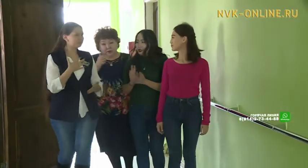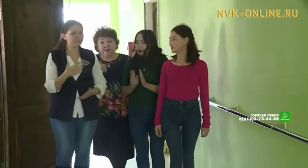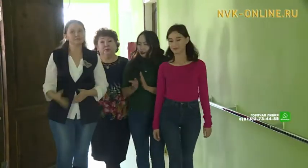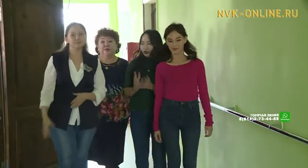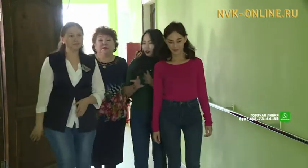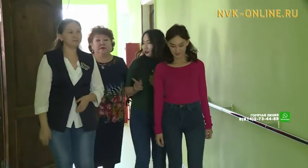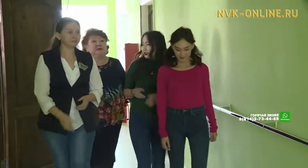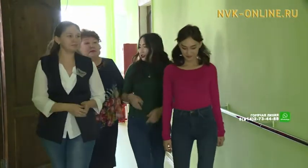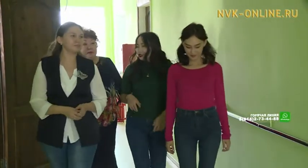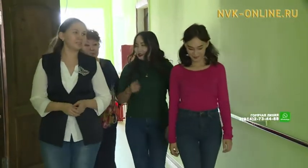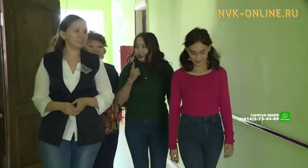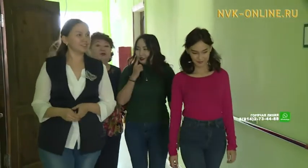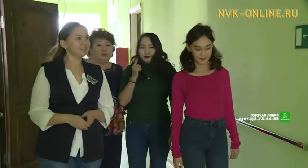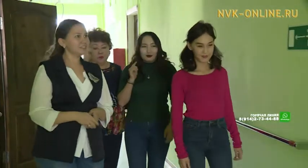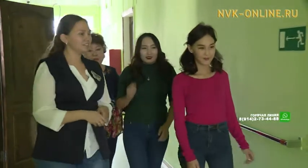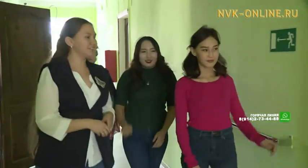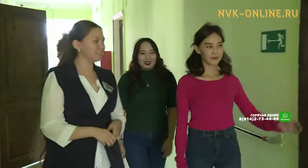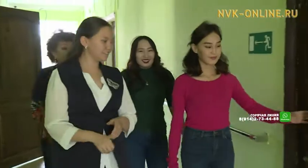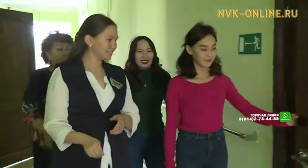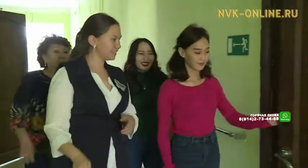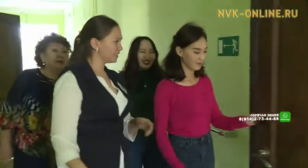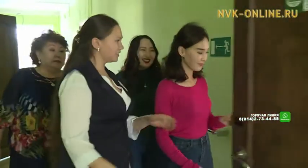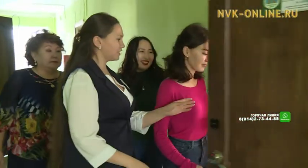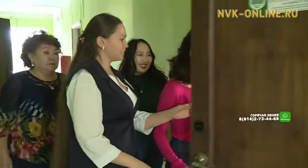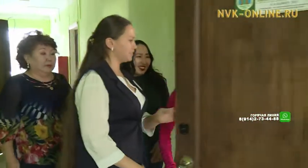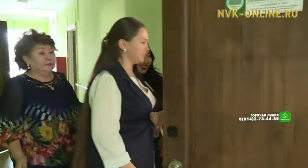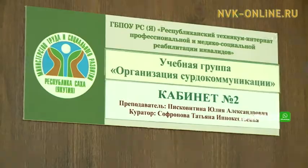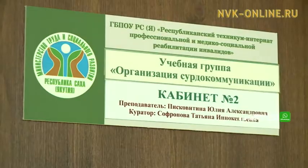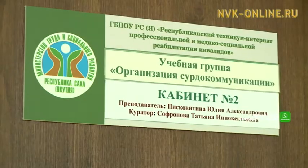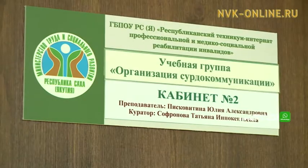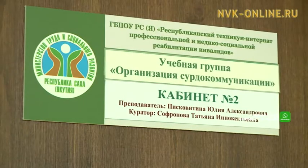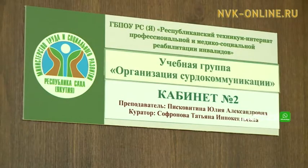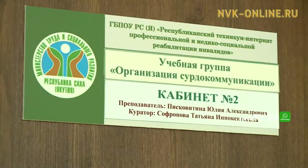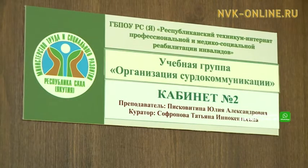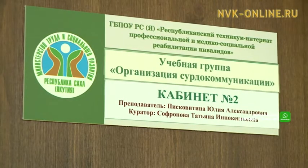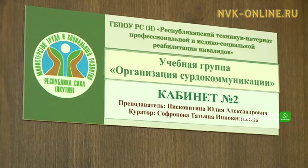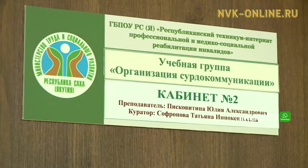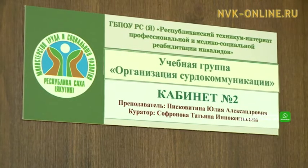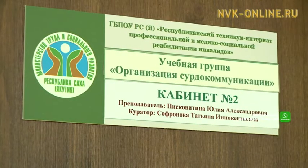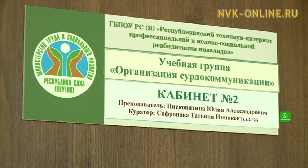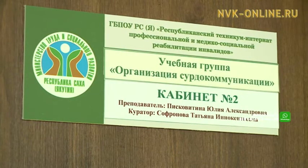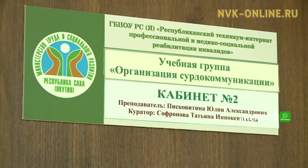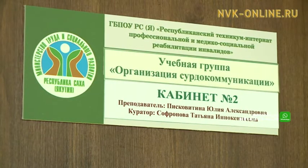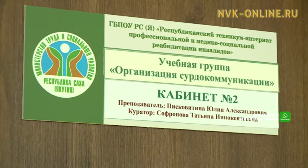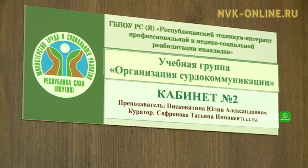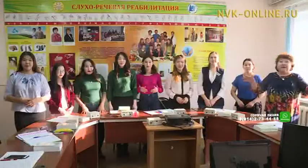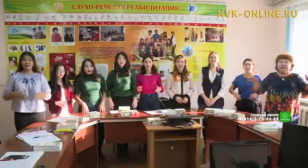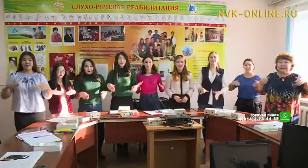уделяют большое внимание именно подготовке специалистов-сурдопереводчиков. Ведь только сурдопереводчики создают связующее звено между глухими и